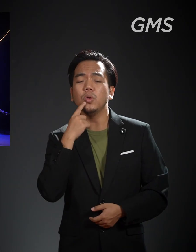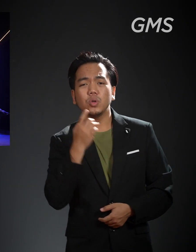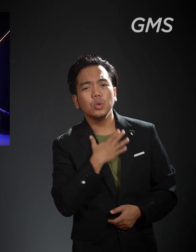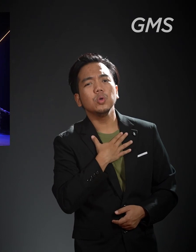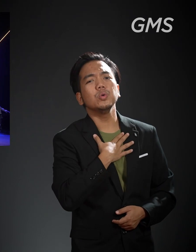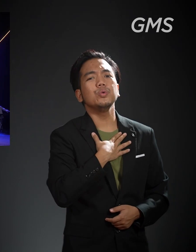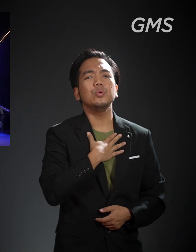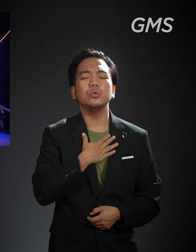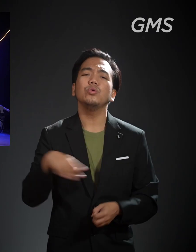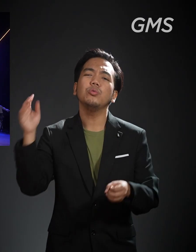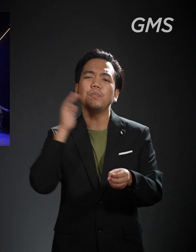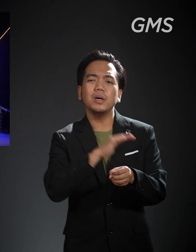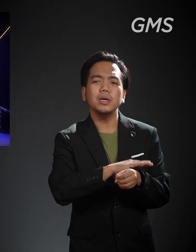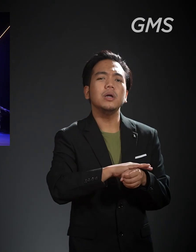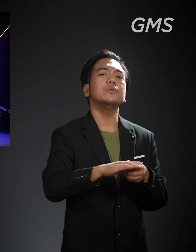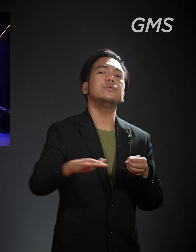Mulutku